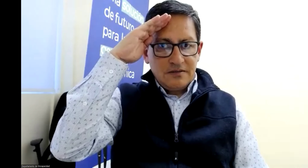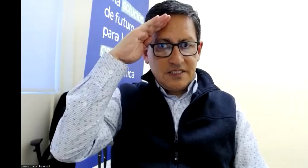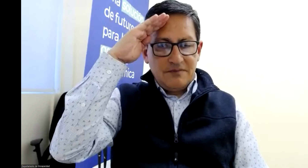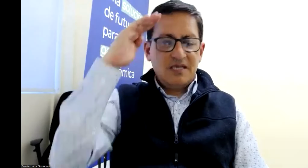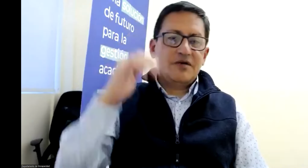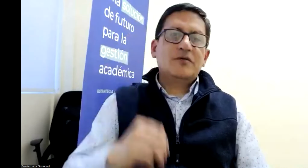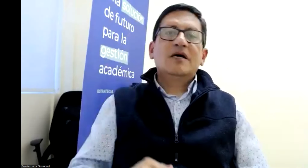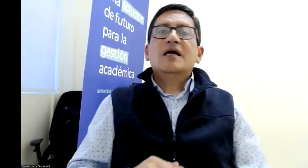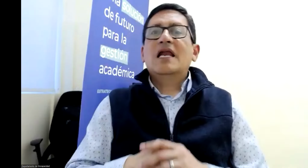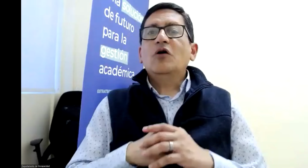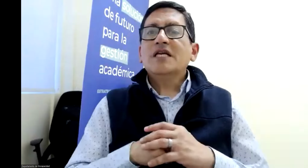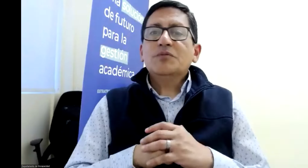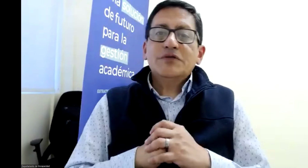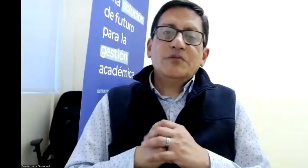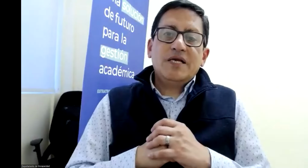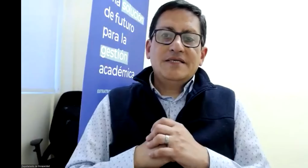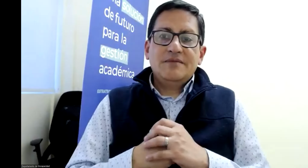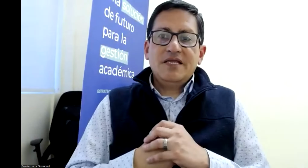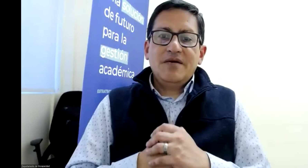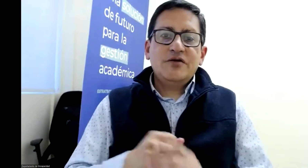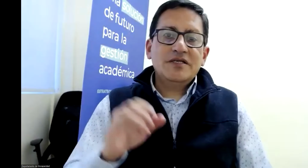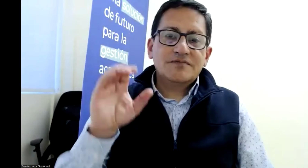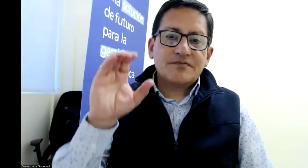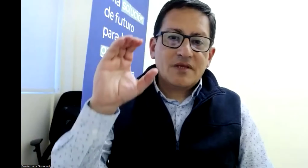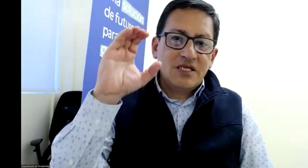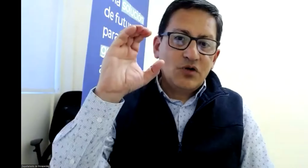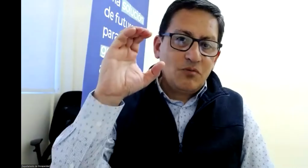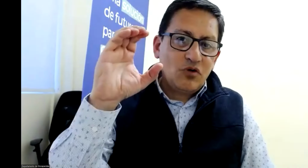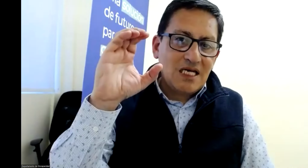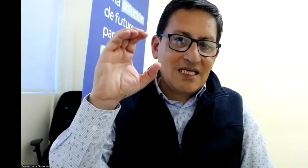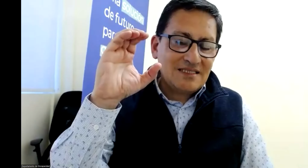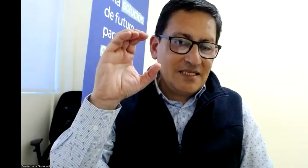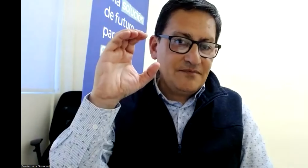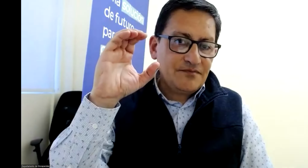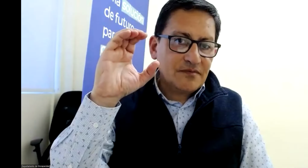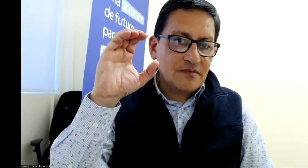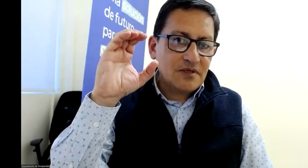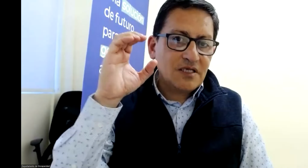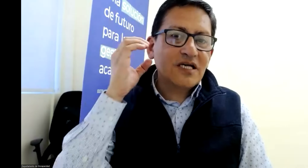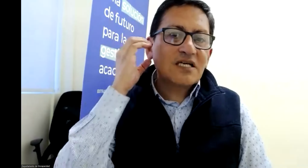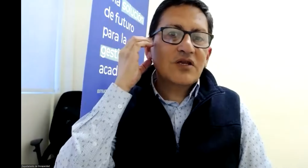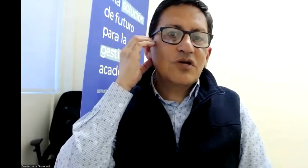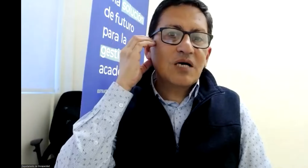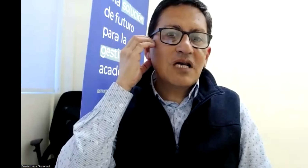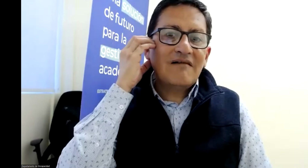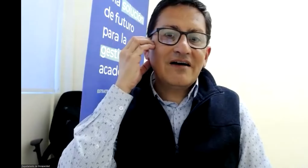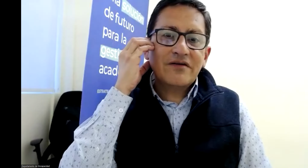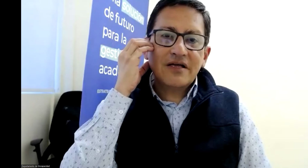Sería el mes de mayo. La otra opción para decir mes de mayo es dibujamos una letra C y con esa nos dibujamos la barba